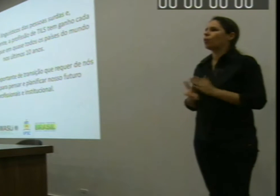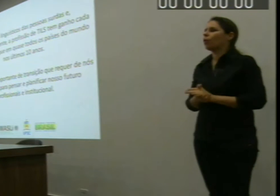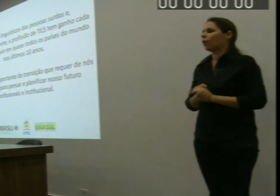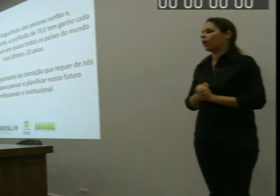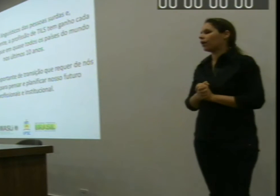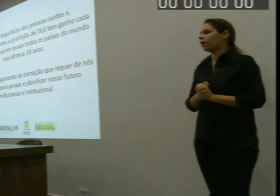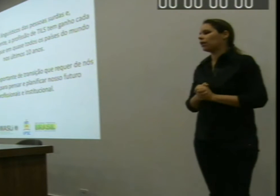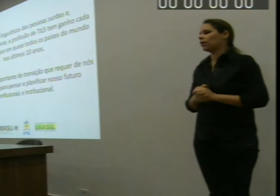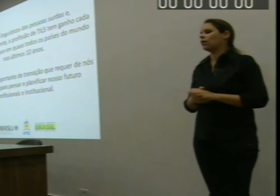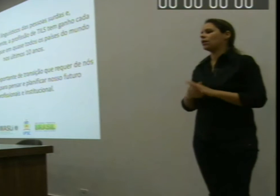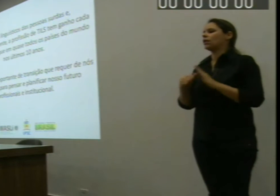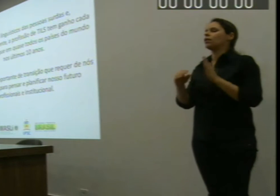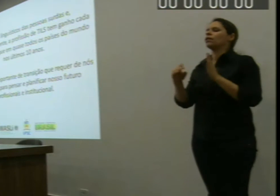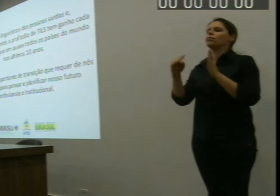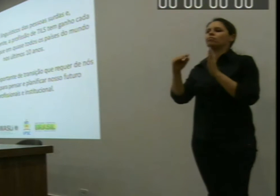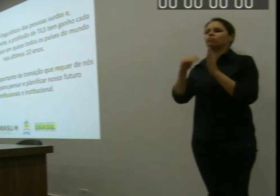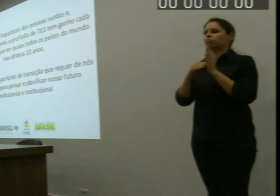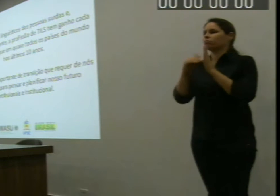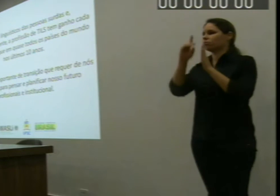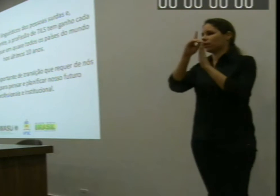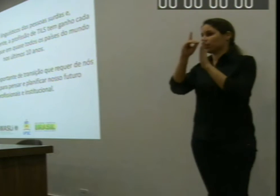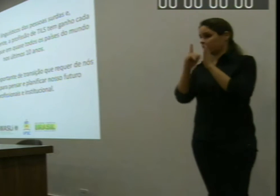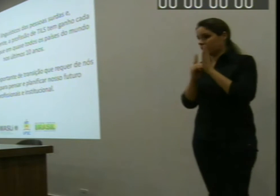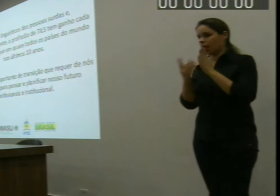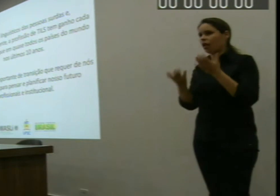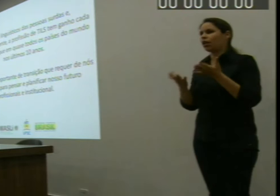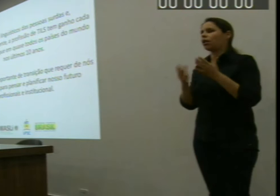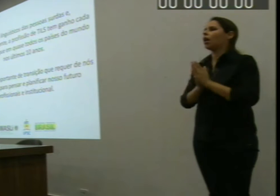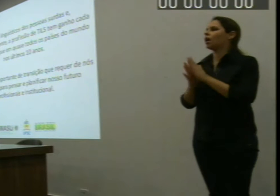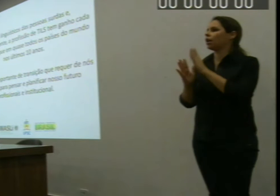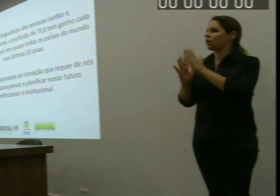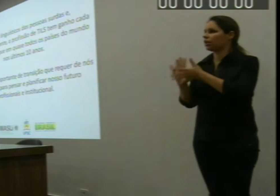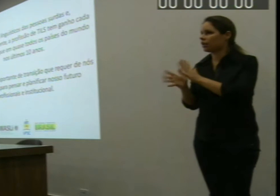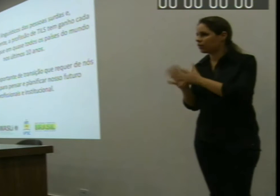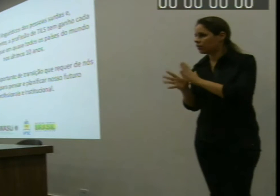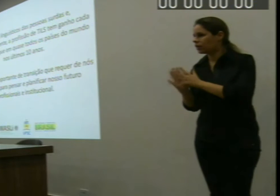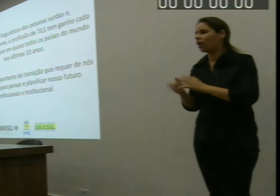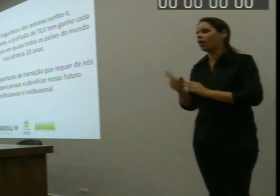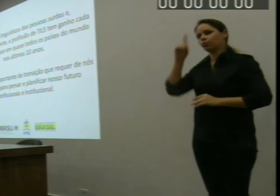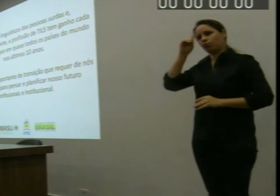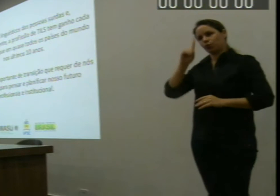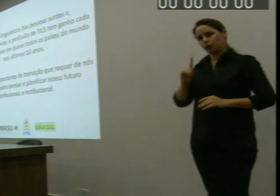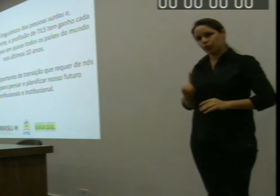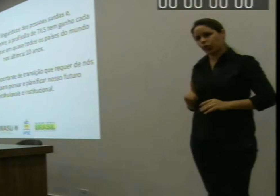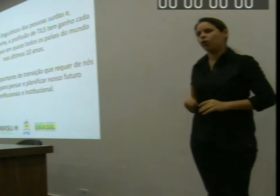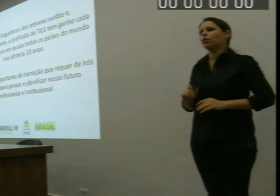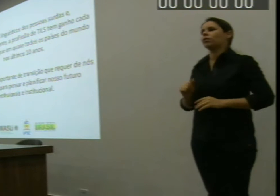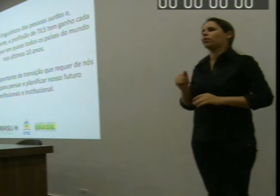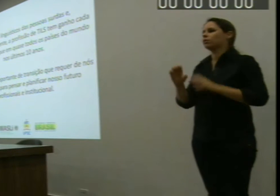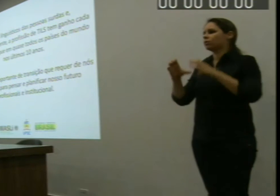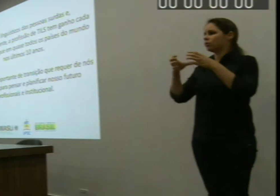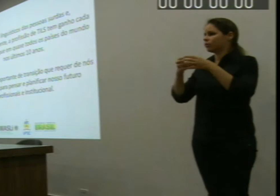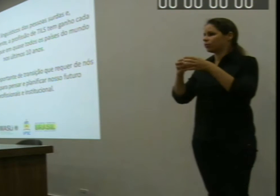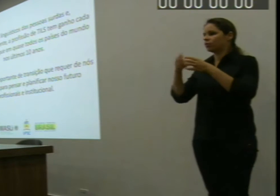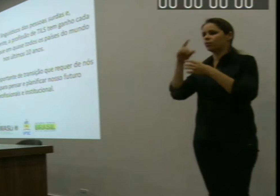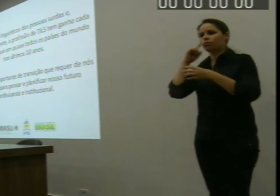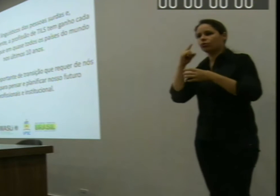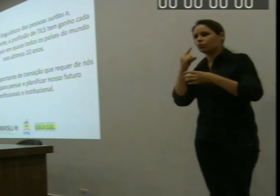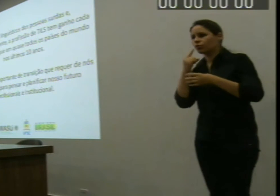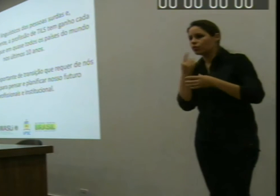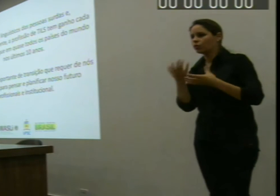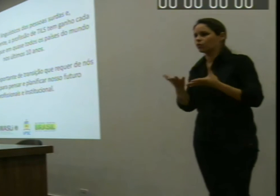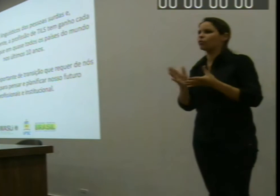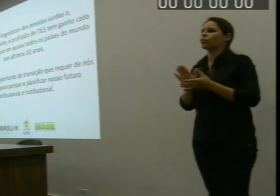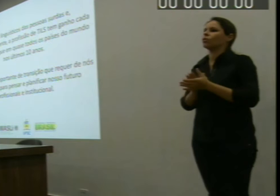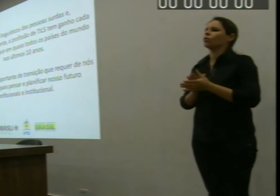Interpretação a língua de sinais o direito da comunidade surda eh para no